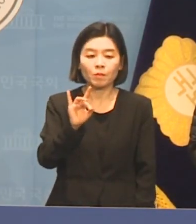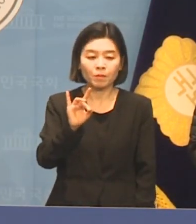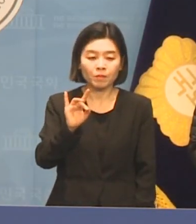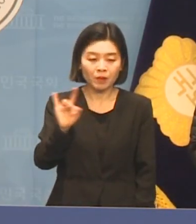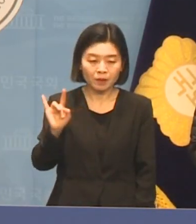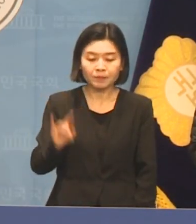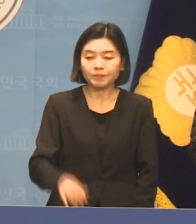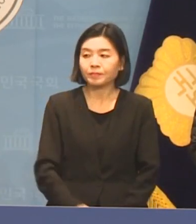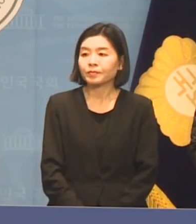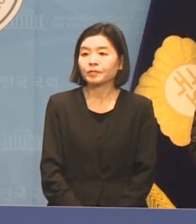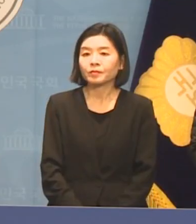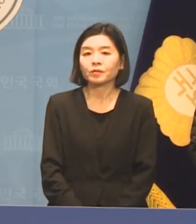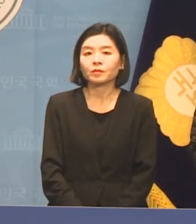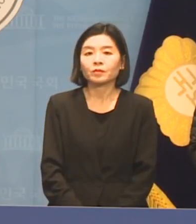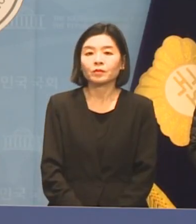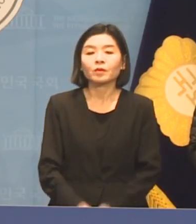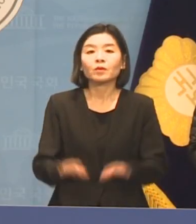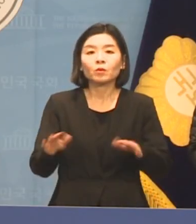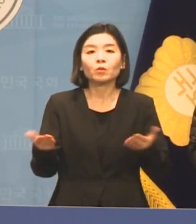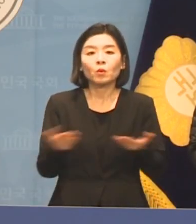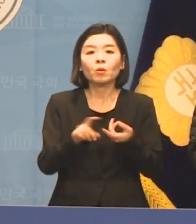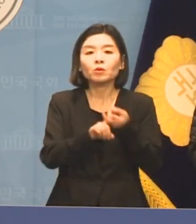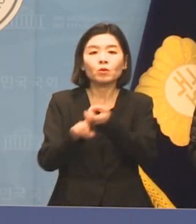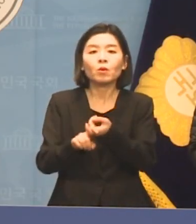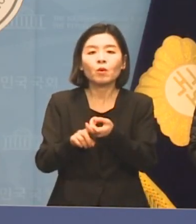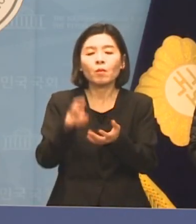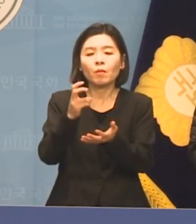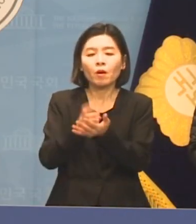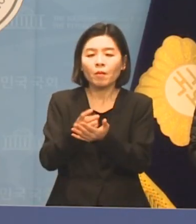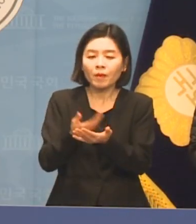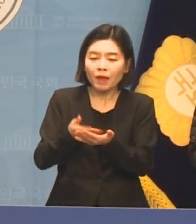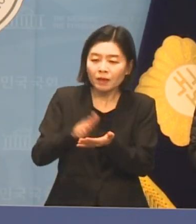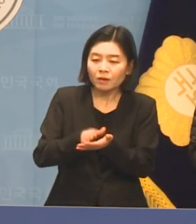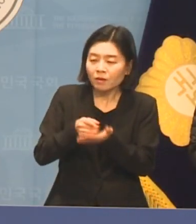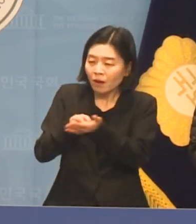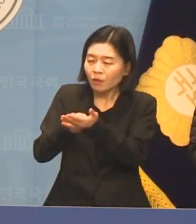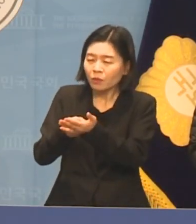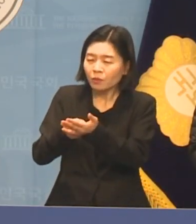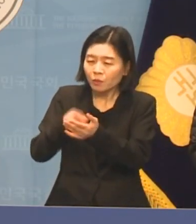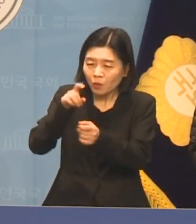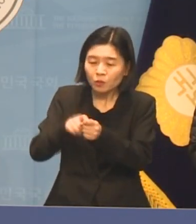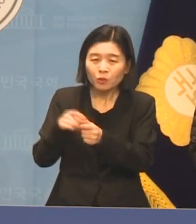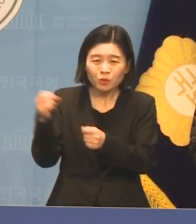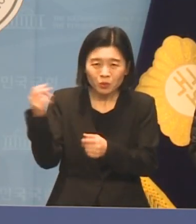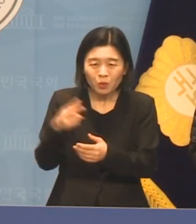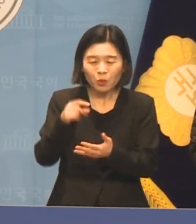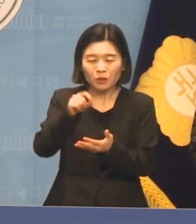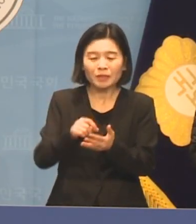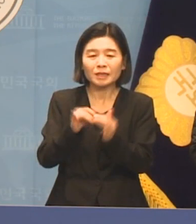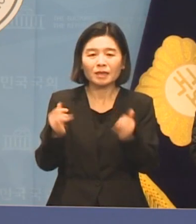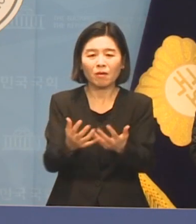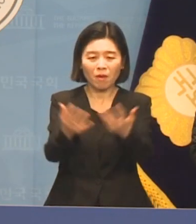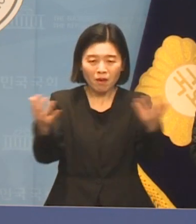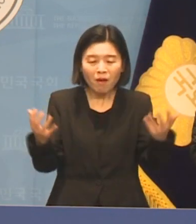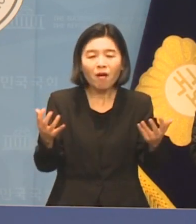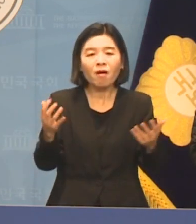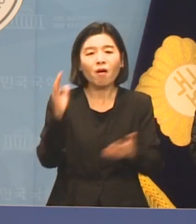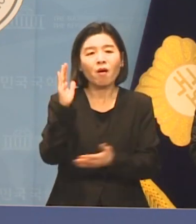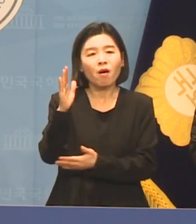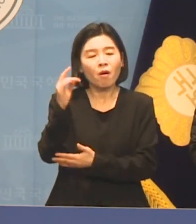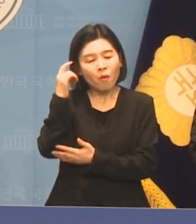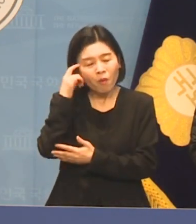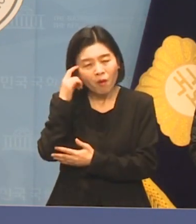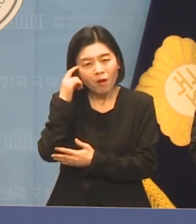개정안 발의 기자회견을 개최하게 되어 매우 안타깝다는 말씀부터 드립니다. 두 차례나 본회의를 통과한 노조법